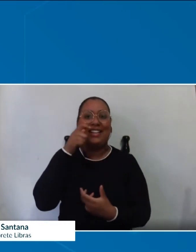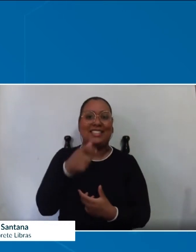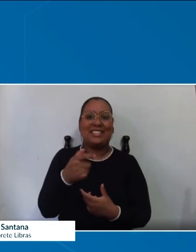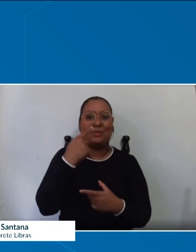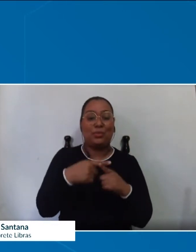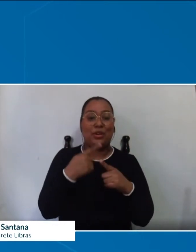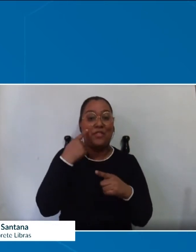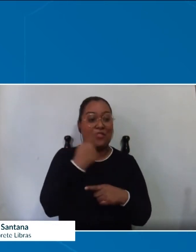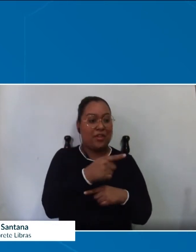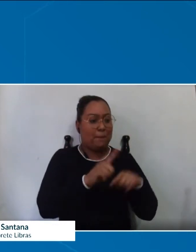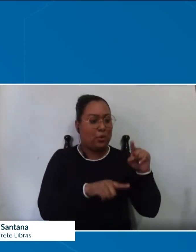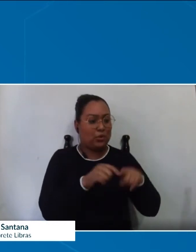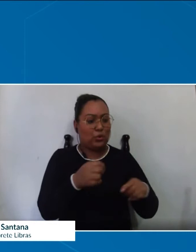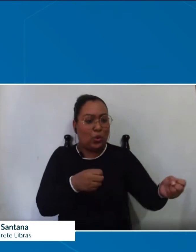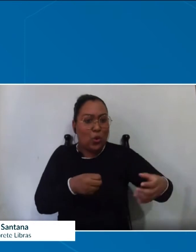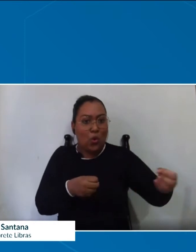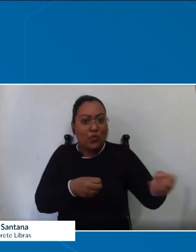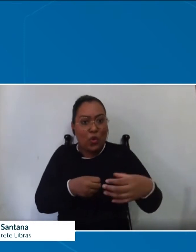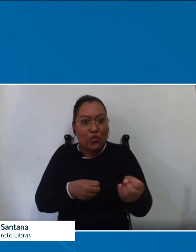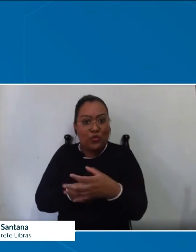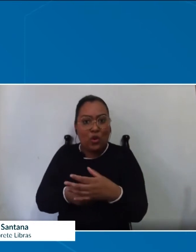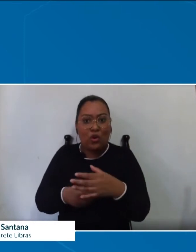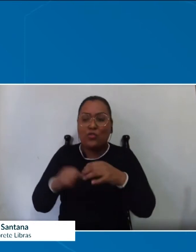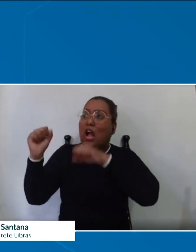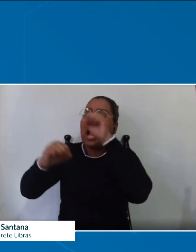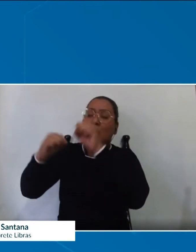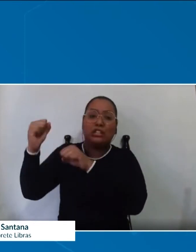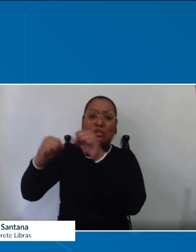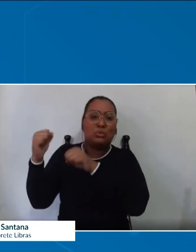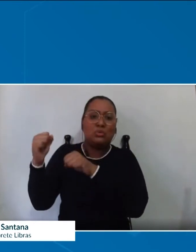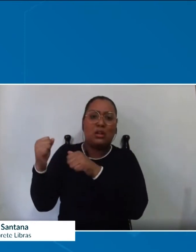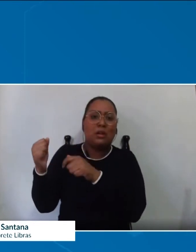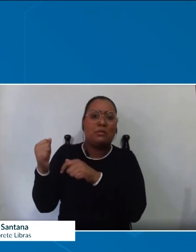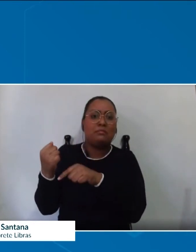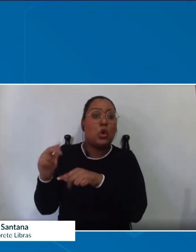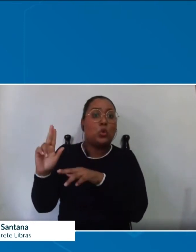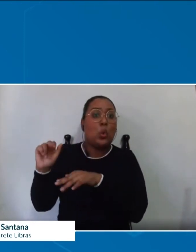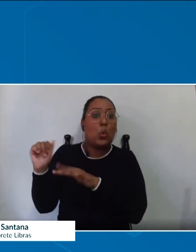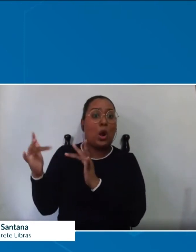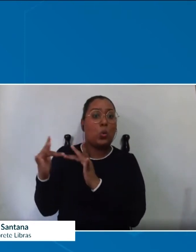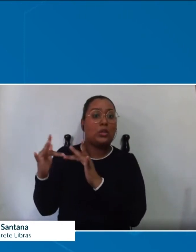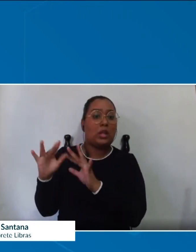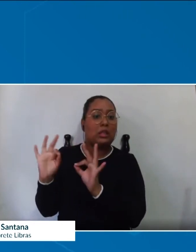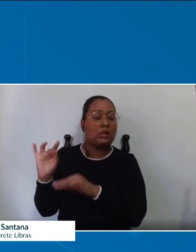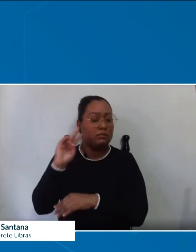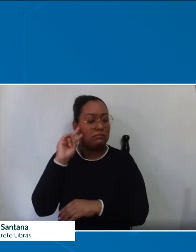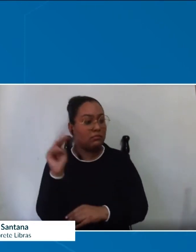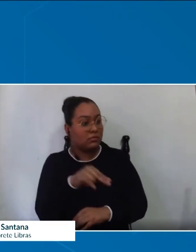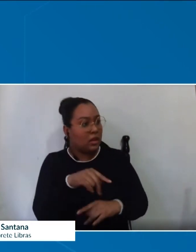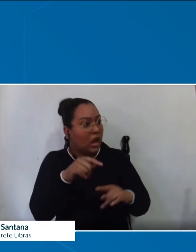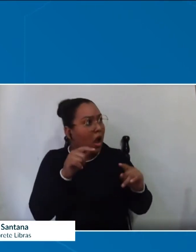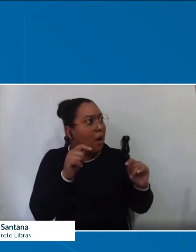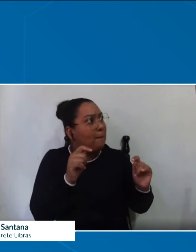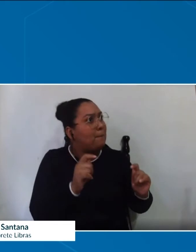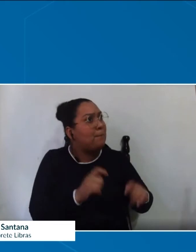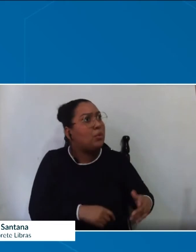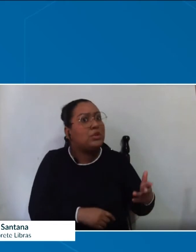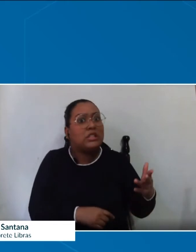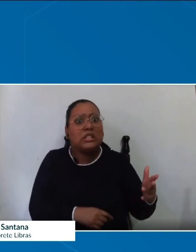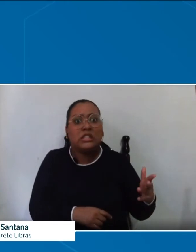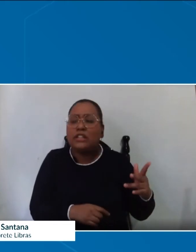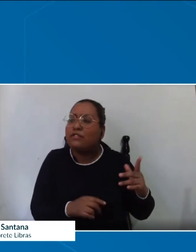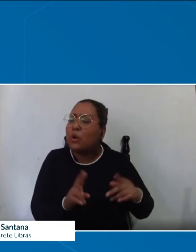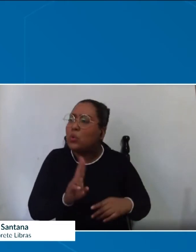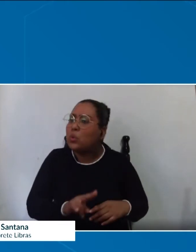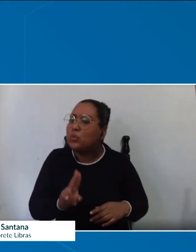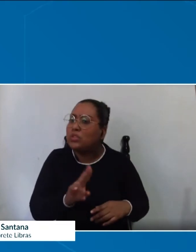novos produtos, às vezes uma indústria que nem participou do projeto, mas quando ela vê a possibilidade de utilizar um subproduto desse